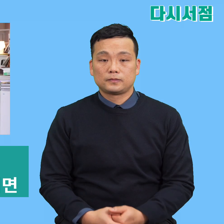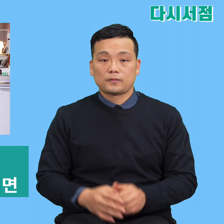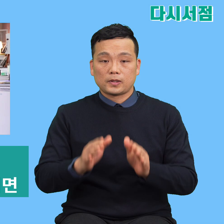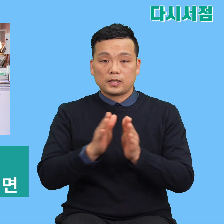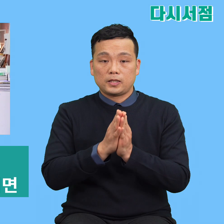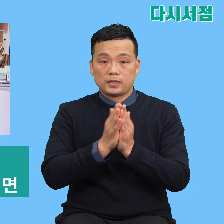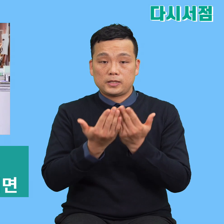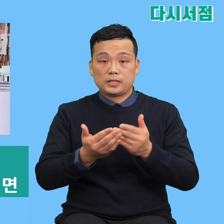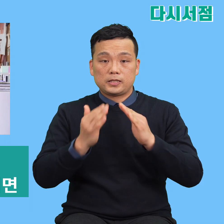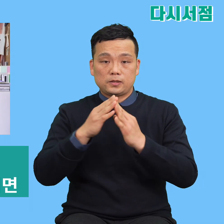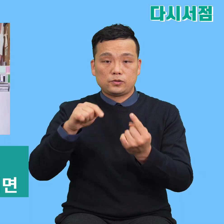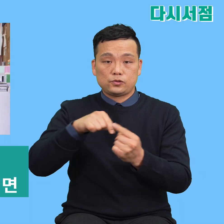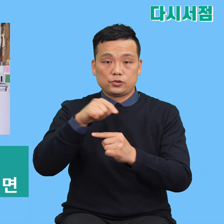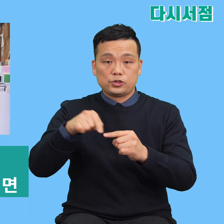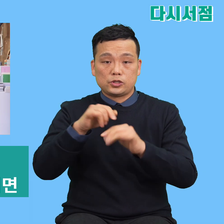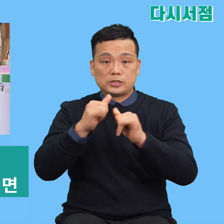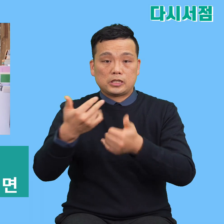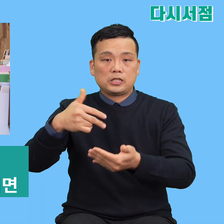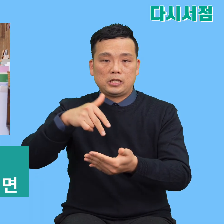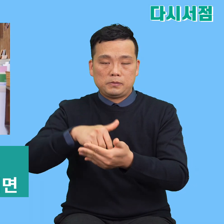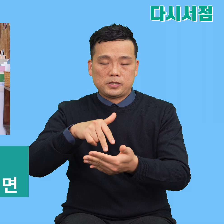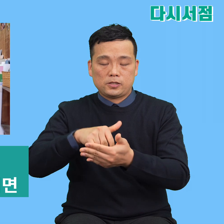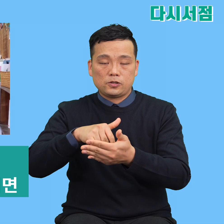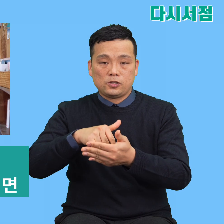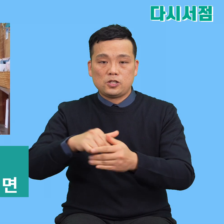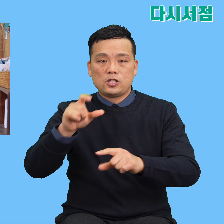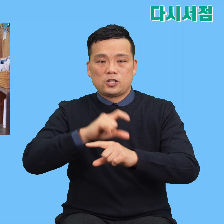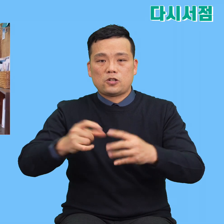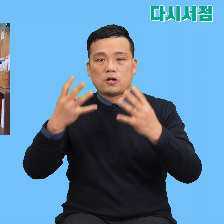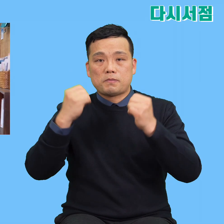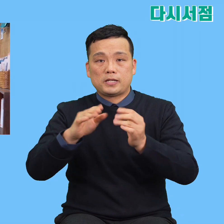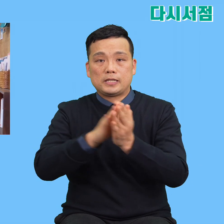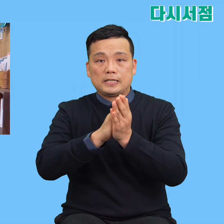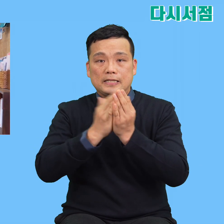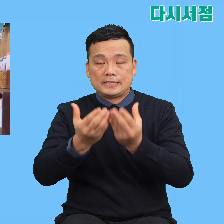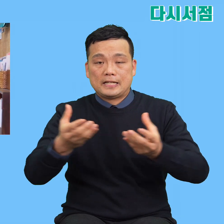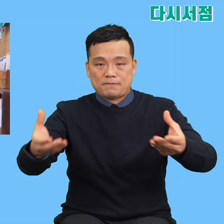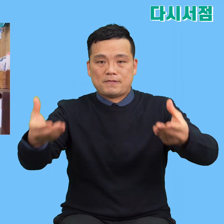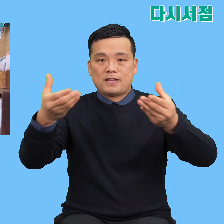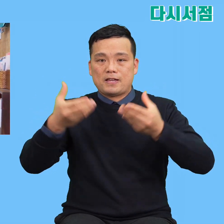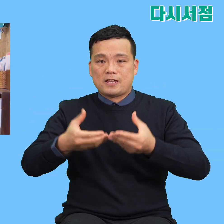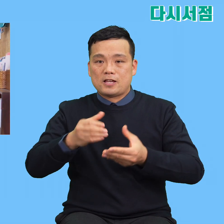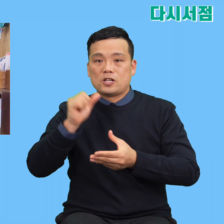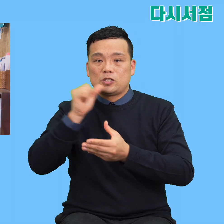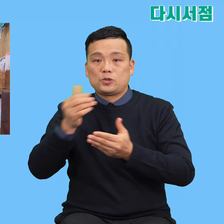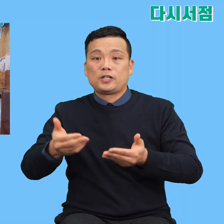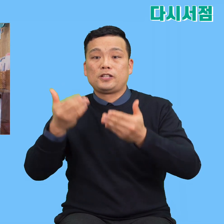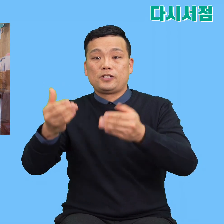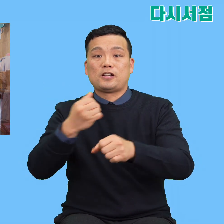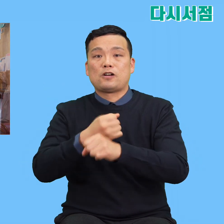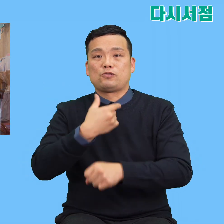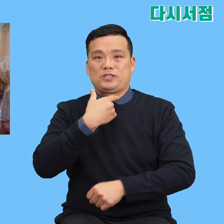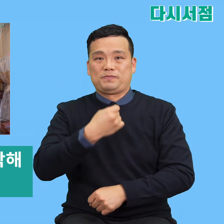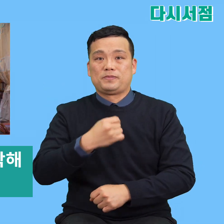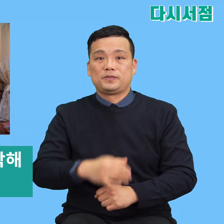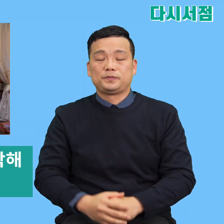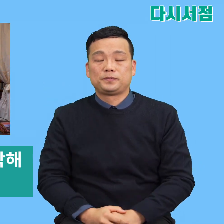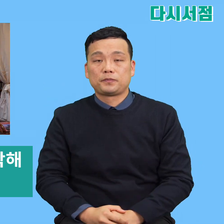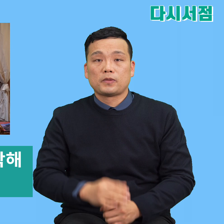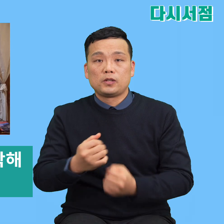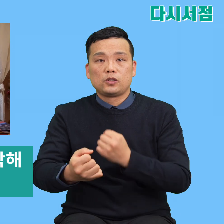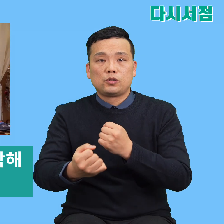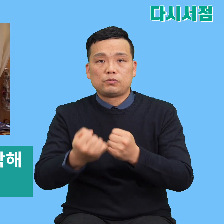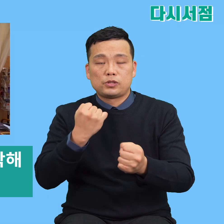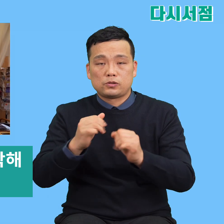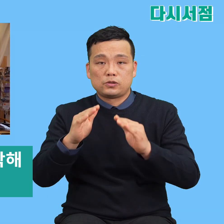서점 운영자 역시 다양한 도서들을 가급적이면 많이 받아 소개하고 싶은 분들도 계세요. 하지만